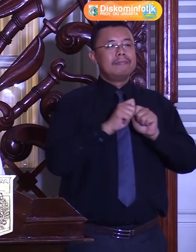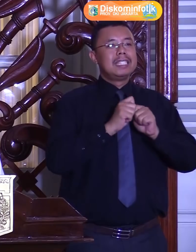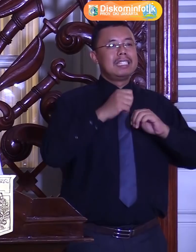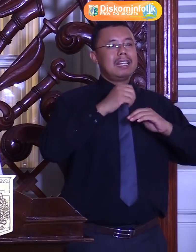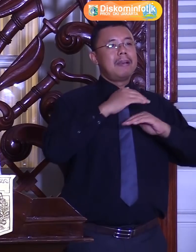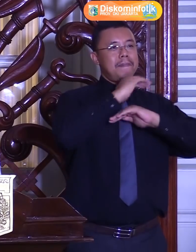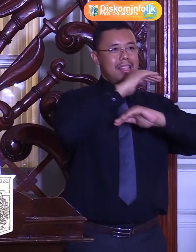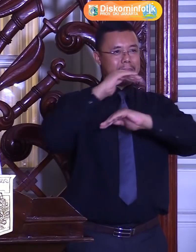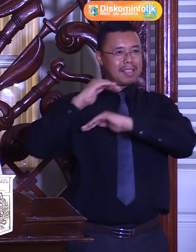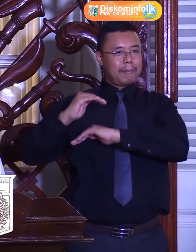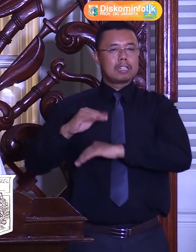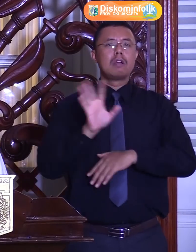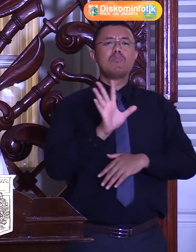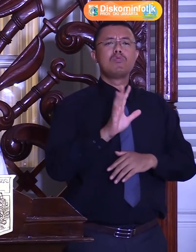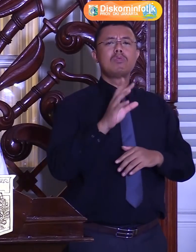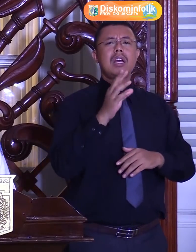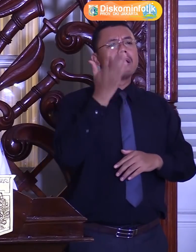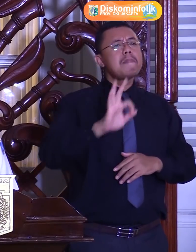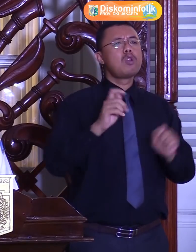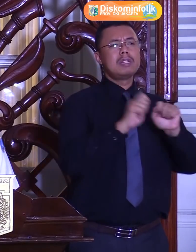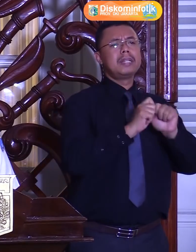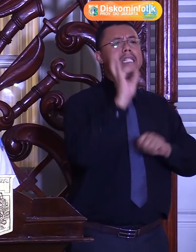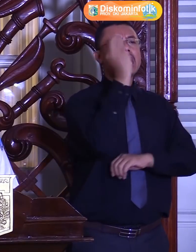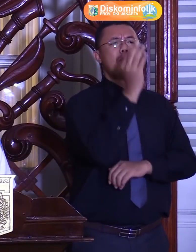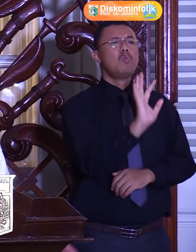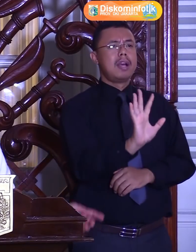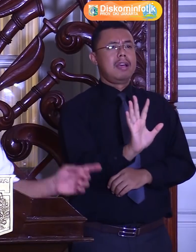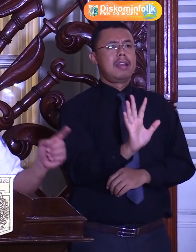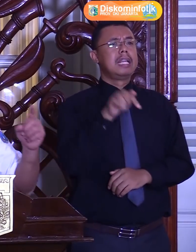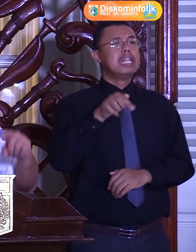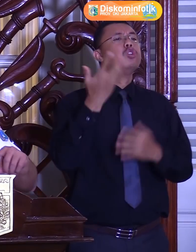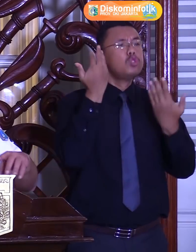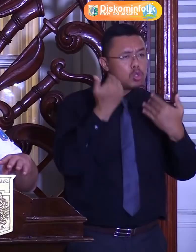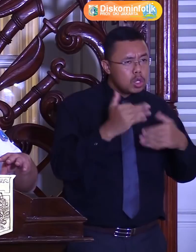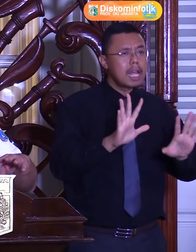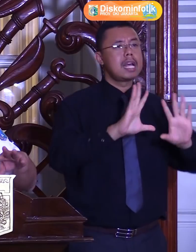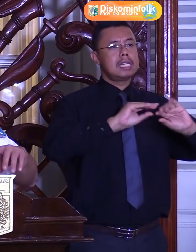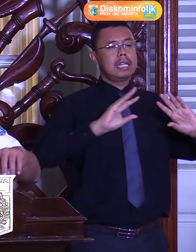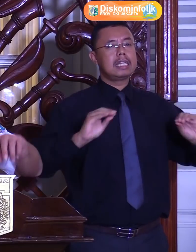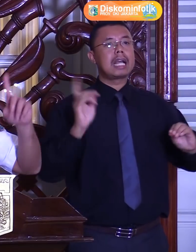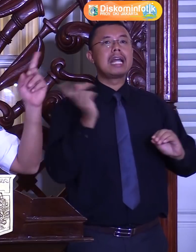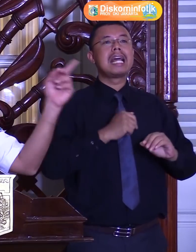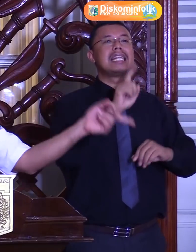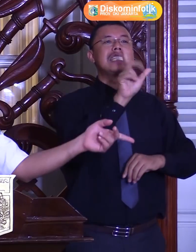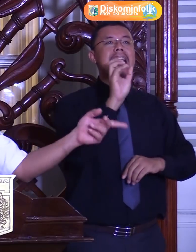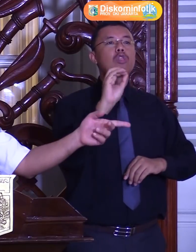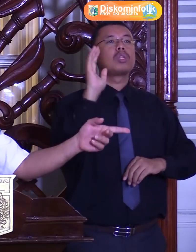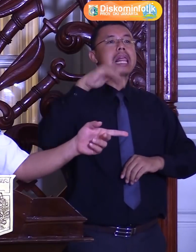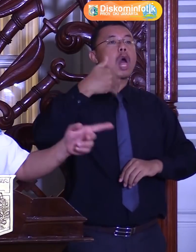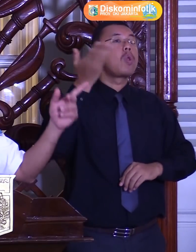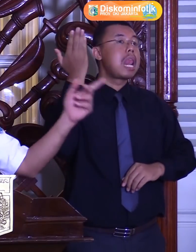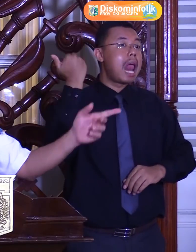ini. Ini bukan rumus yang baru dibuat di Jakarta. Ini sudah dilakukan sejak 100 tahun yang